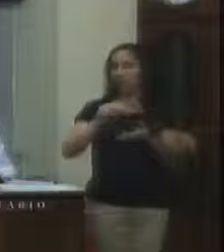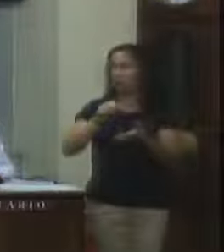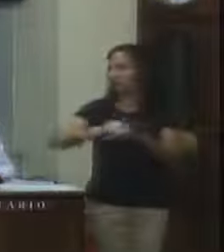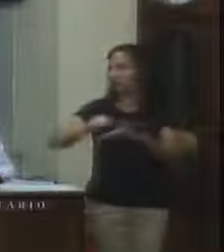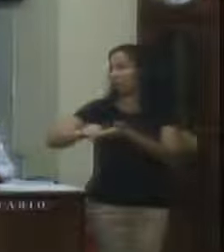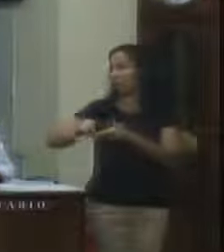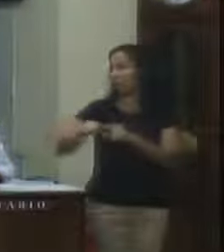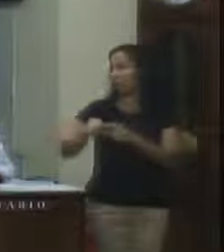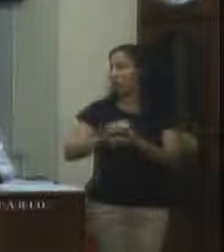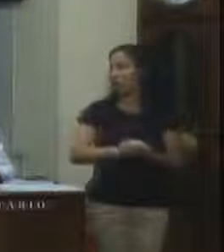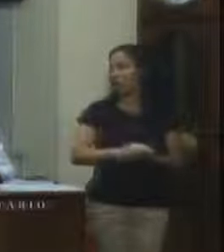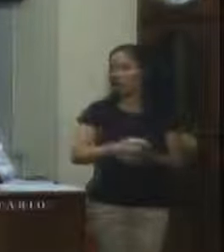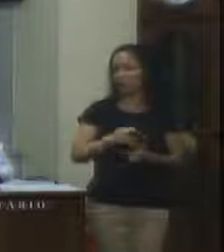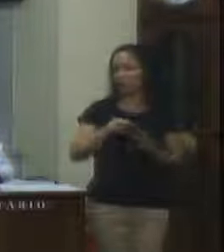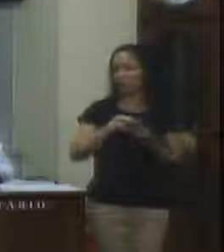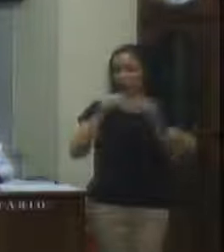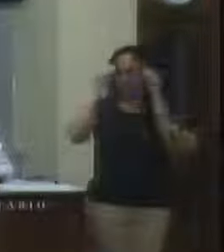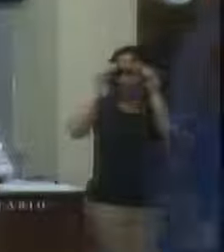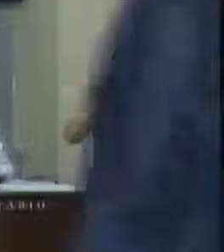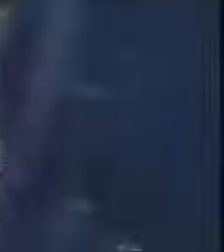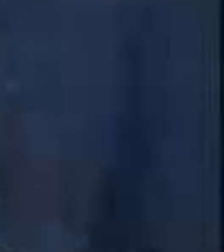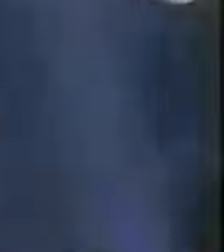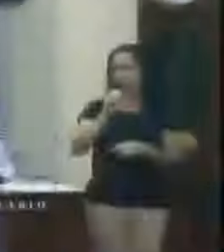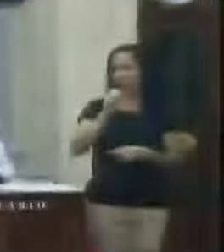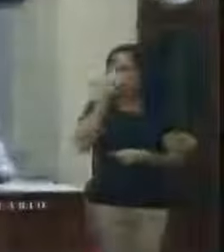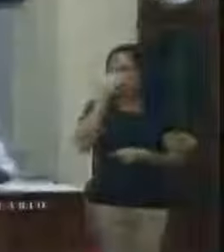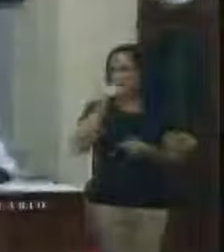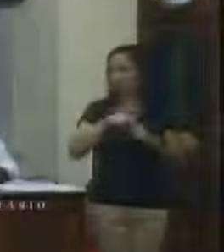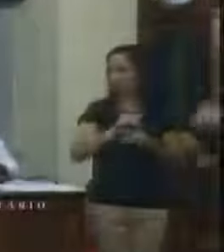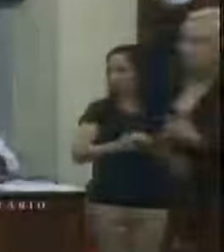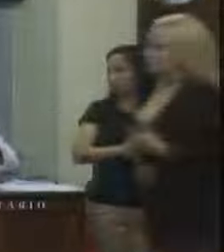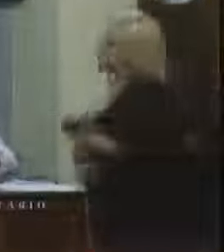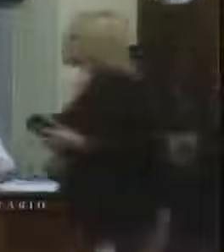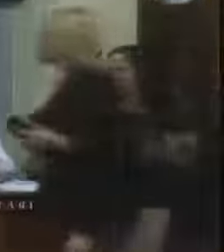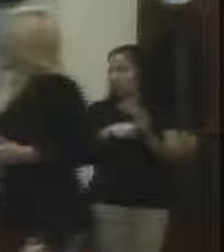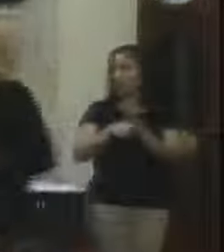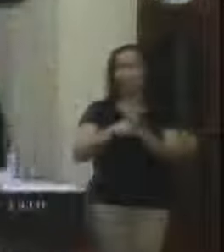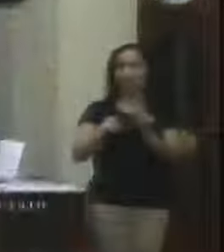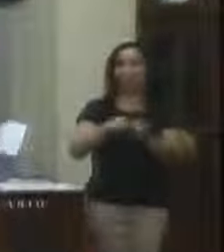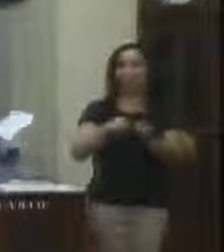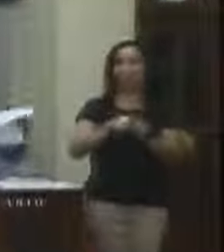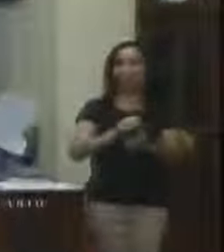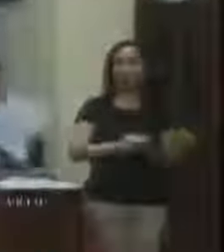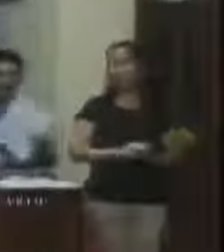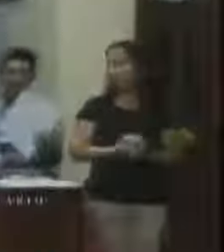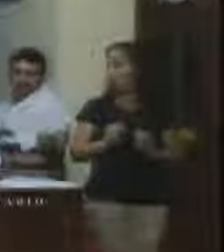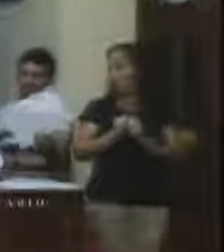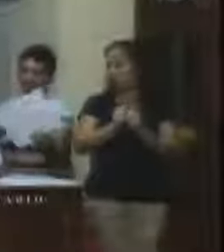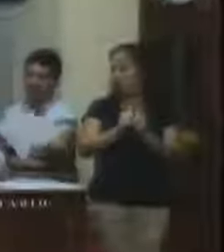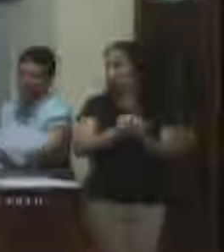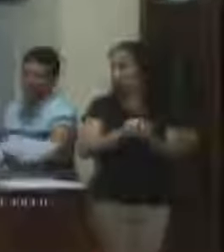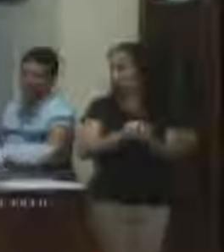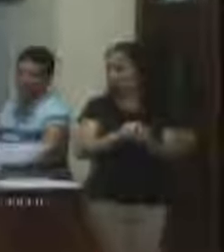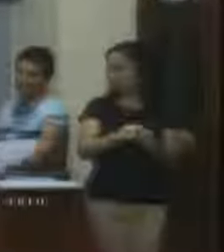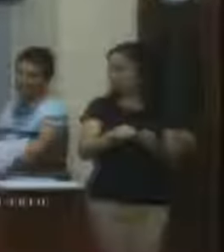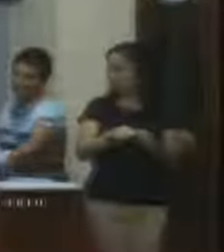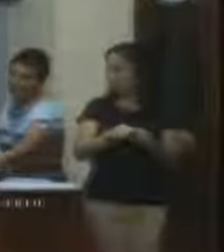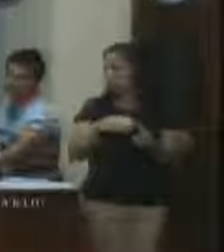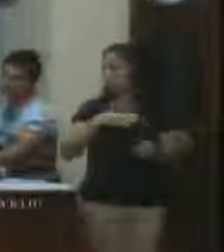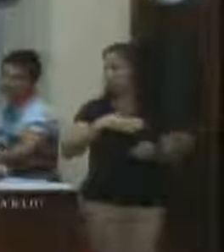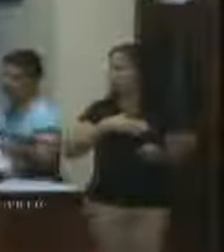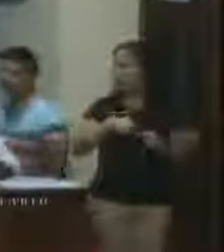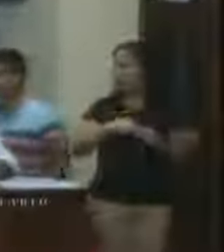esse decreto a respeito do carnaval, correto? Esse é o meu questionamento. E também, junto desse decreto, gostaria do